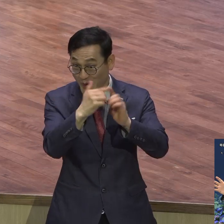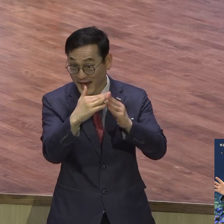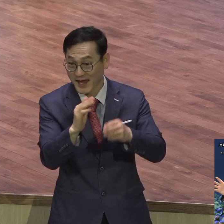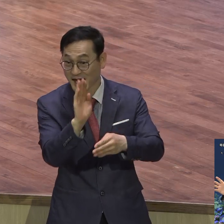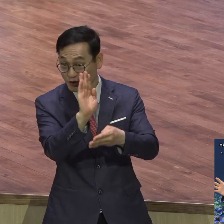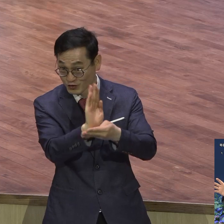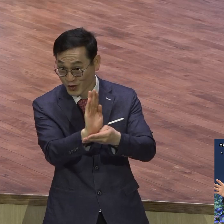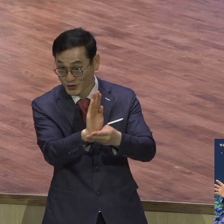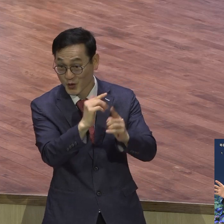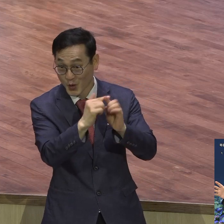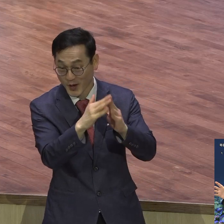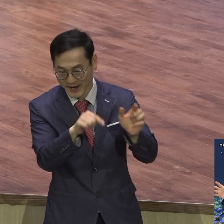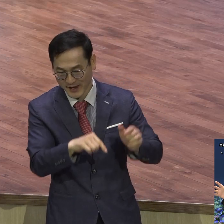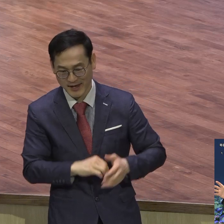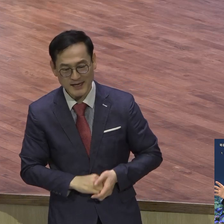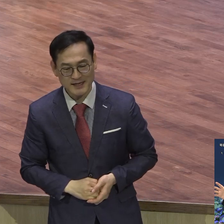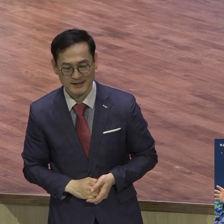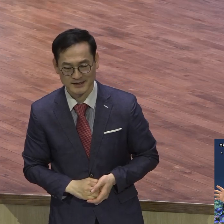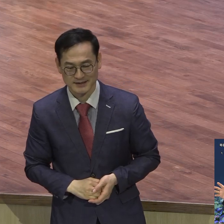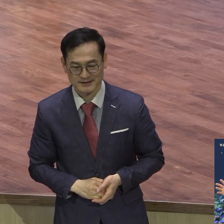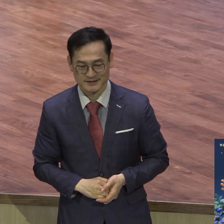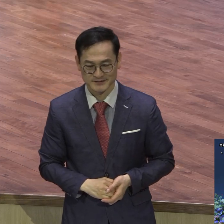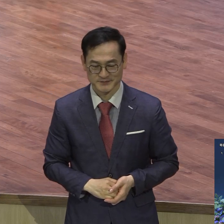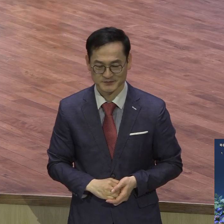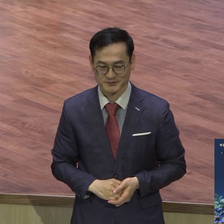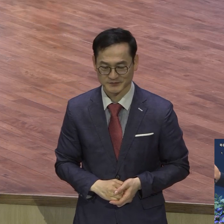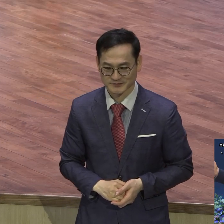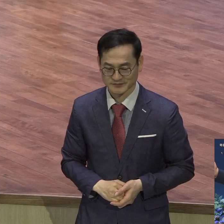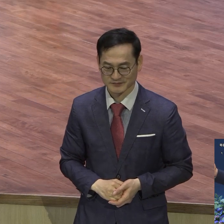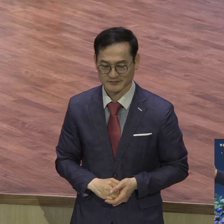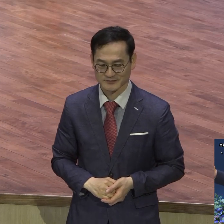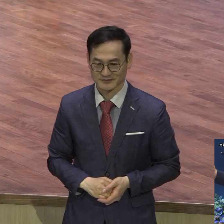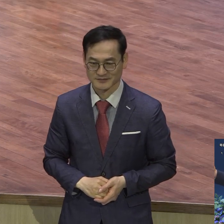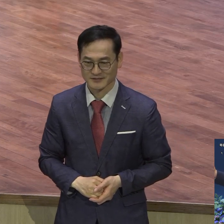마누라한테 연락하면 못 가게 할 거니까 뛰자